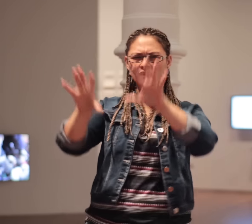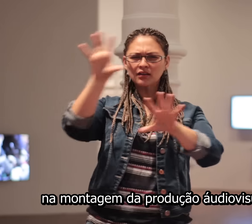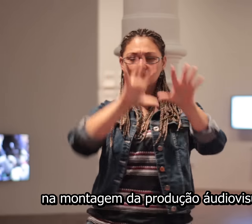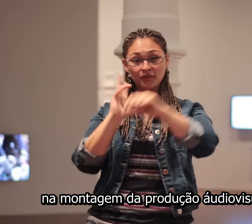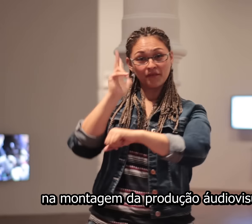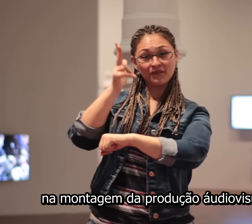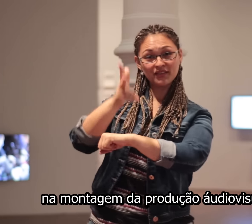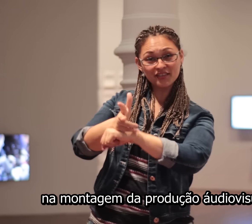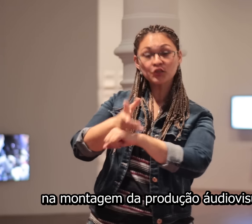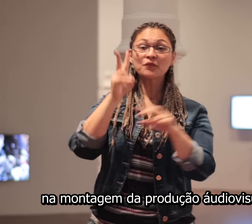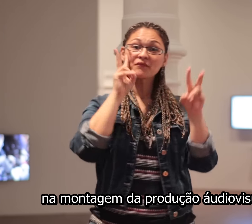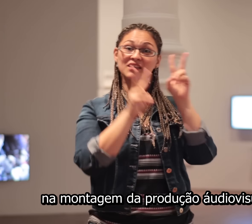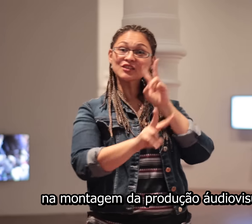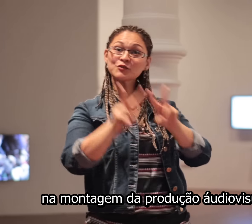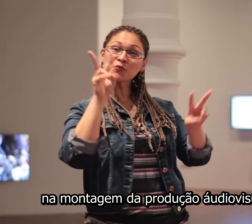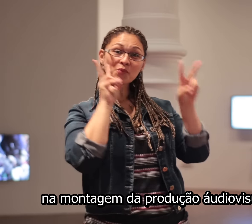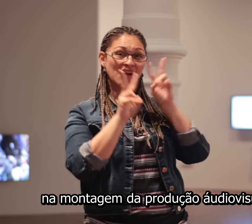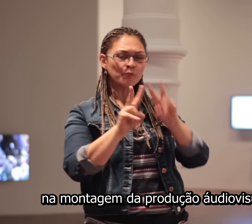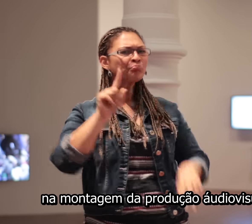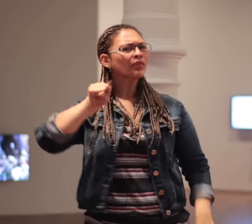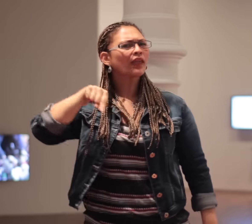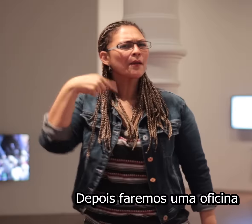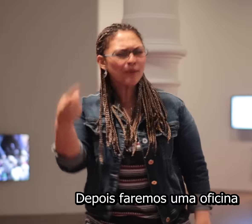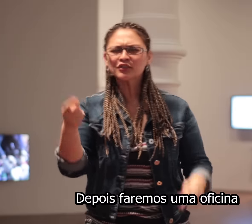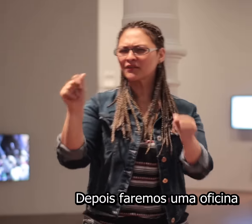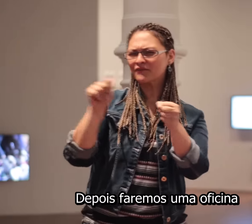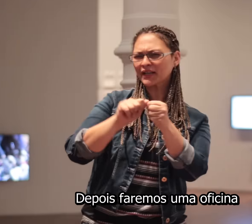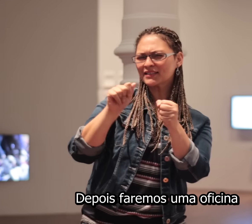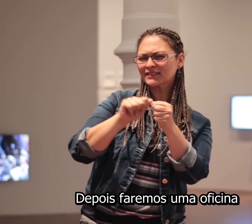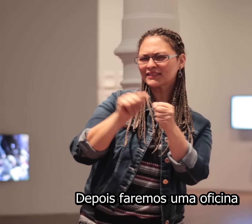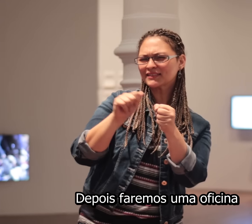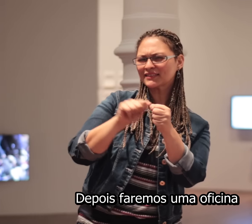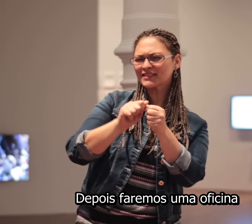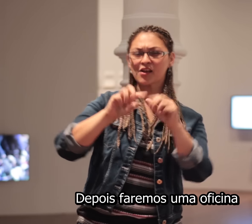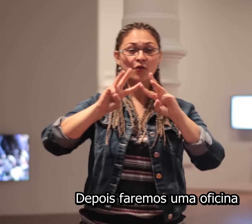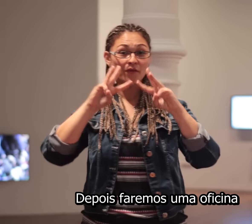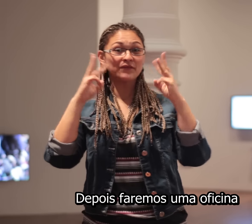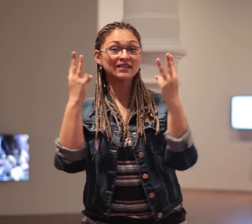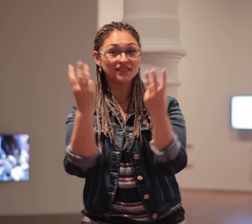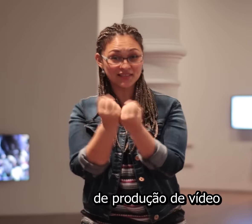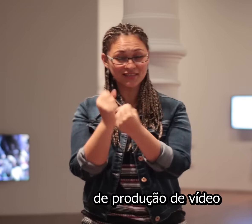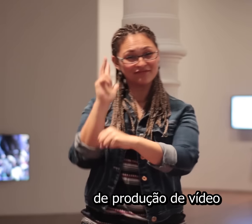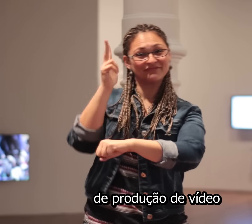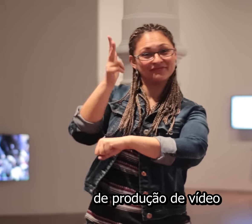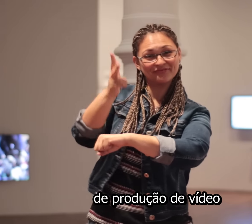na montagem da produção audiovisual. Depois, faremos uma oficina de produção de